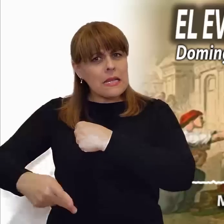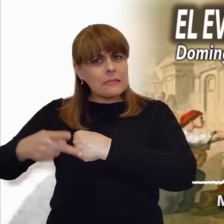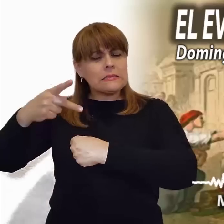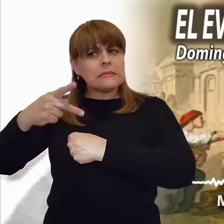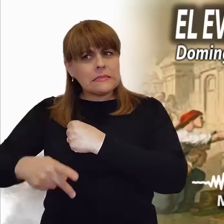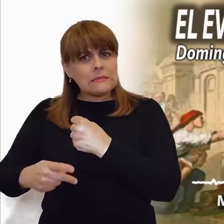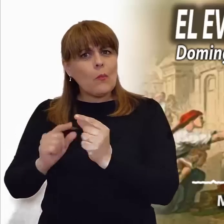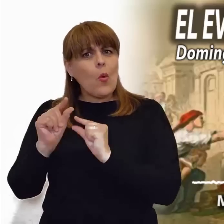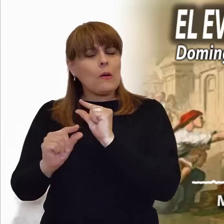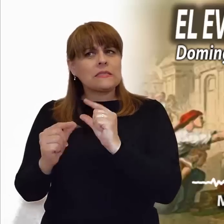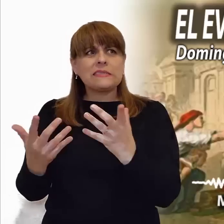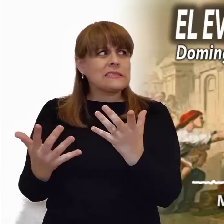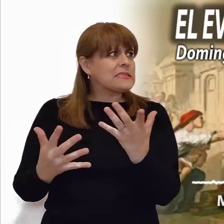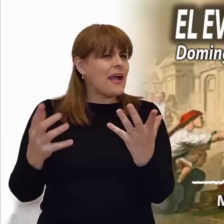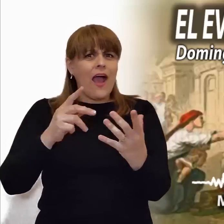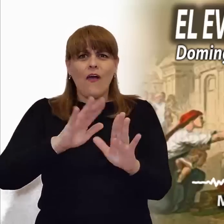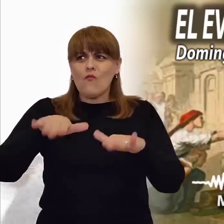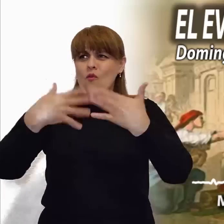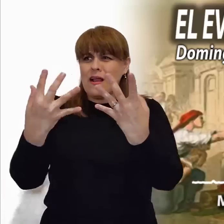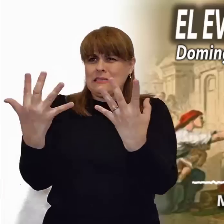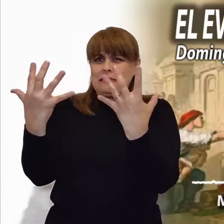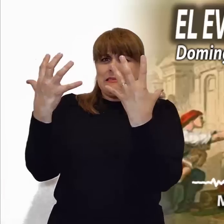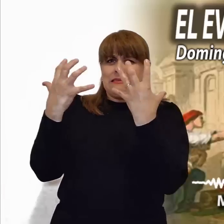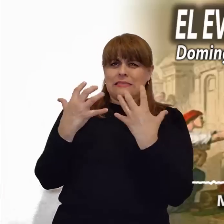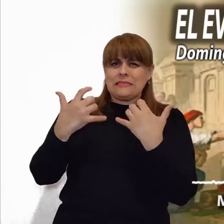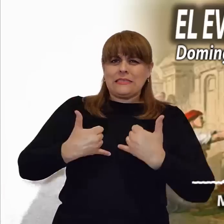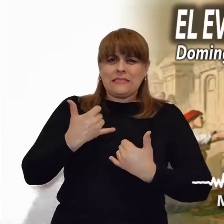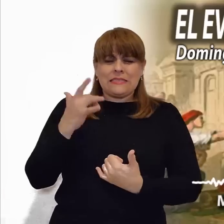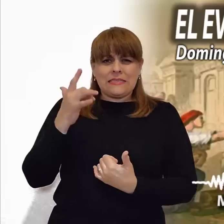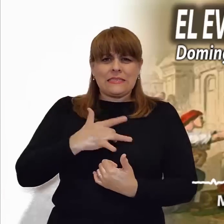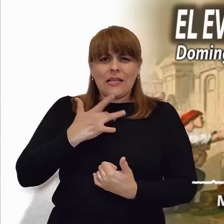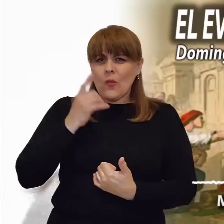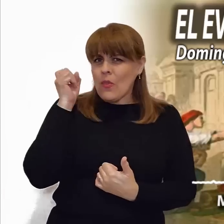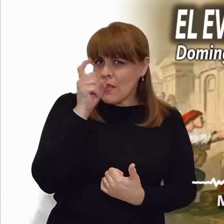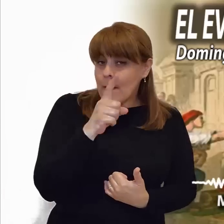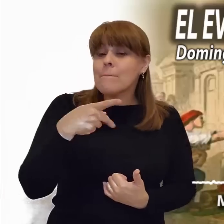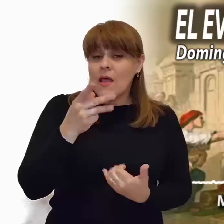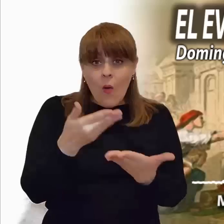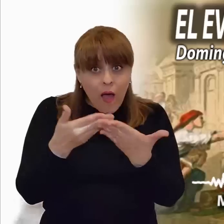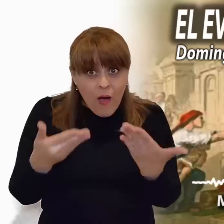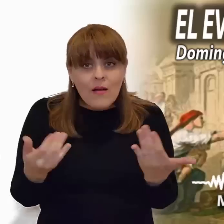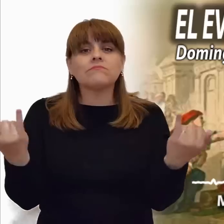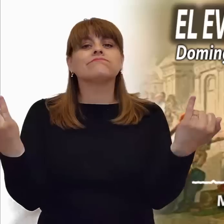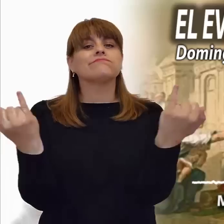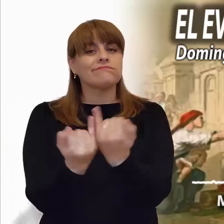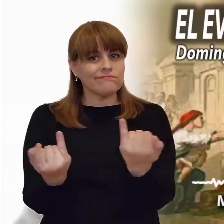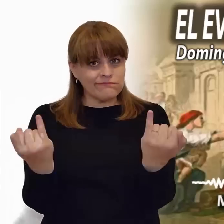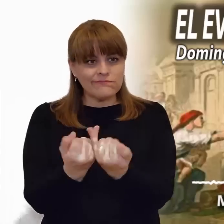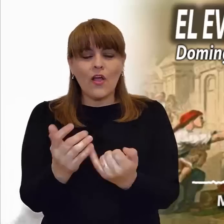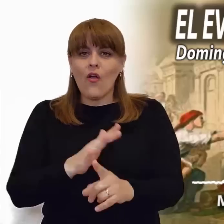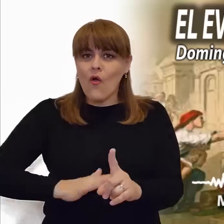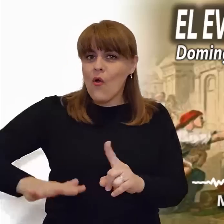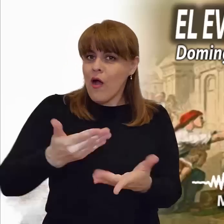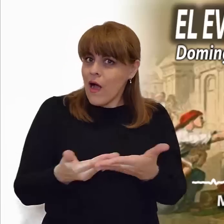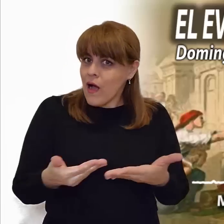de sucumbir en un medio hostil. Pero también refleja la situación presente en nuestra sociedad, donde